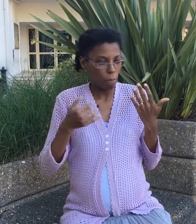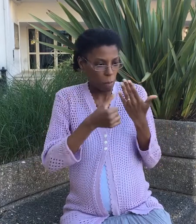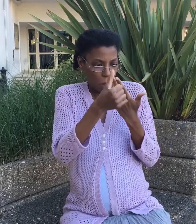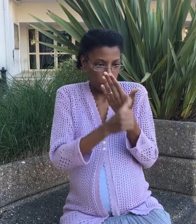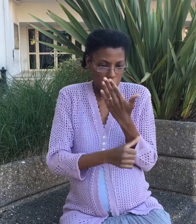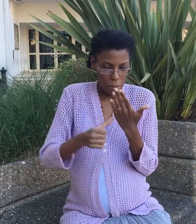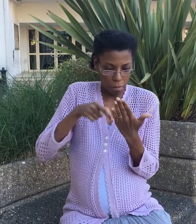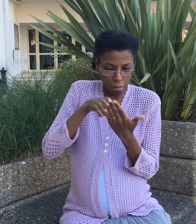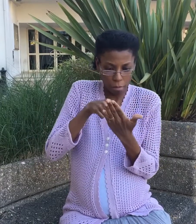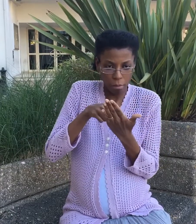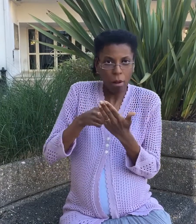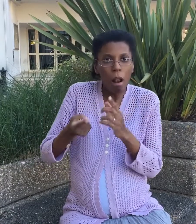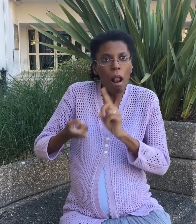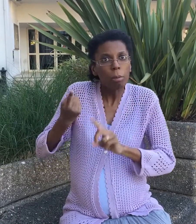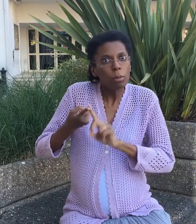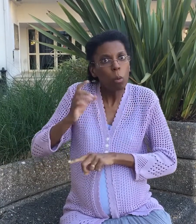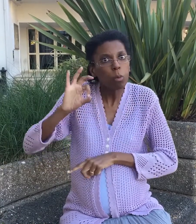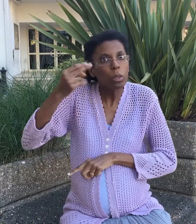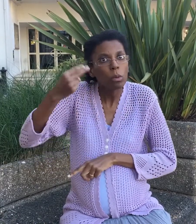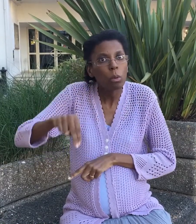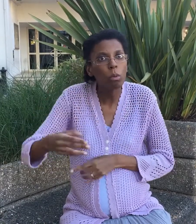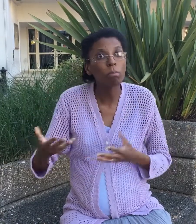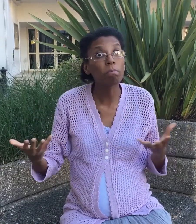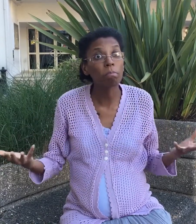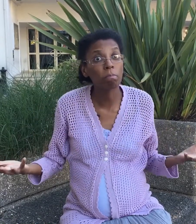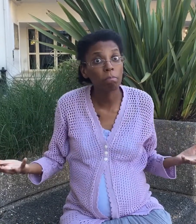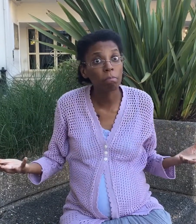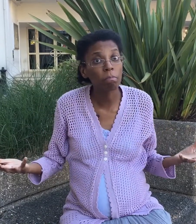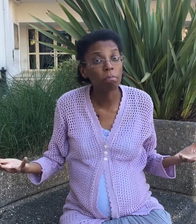quelle place accorder aux Saintes Écritures